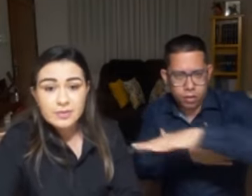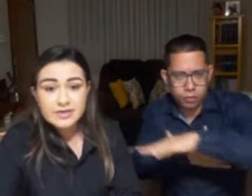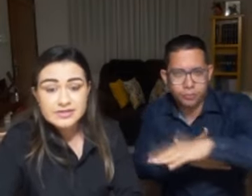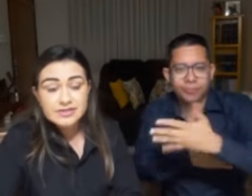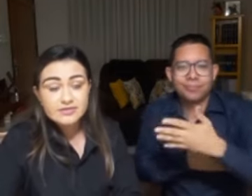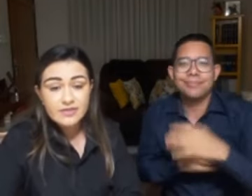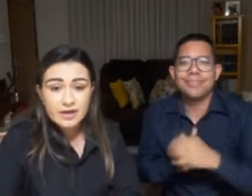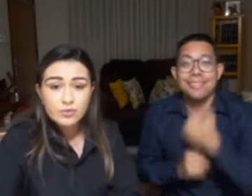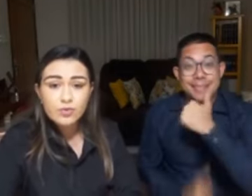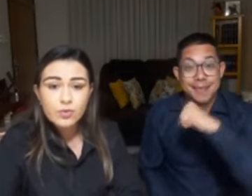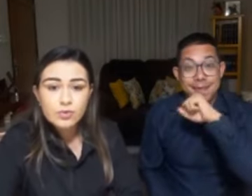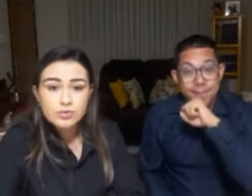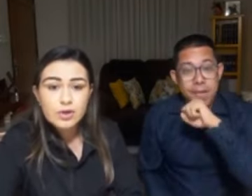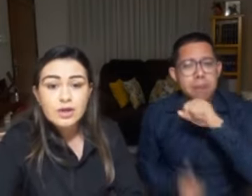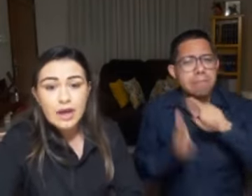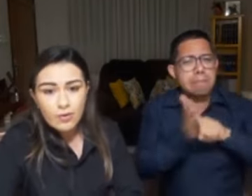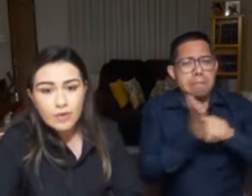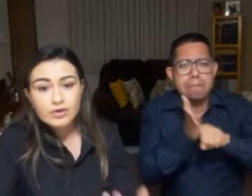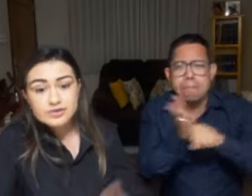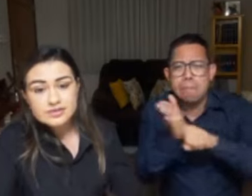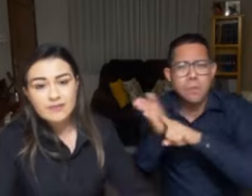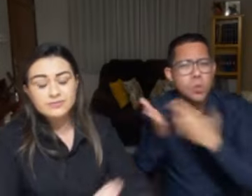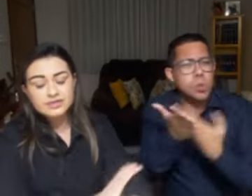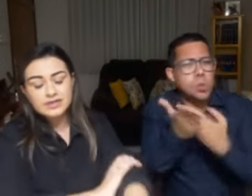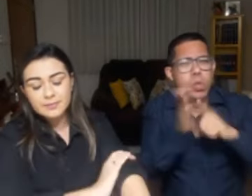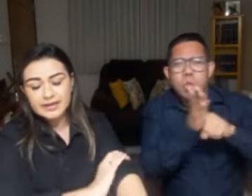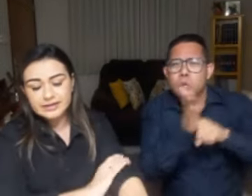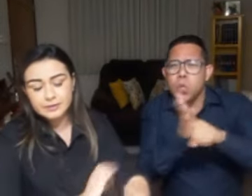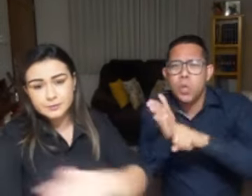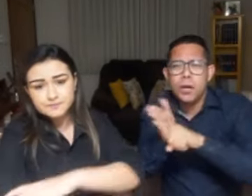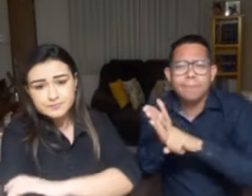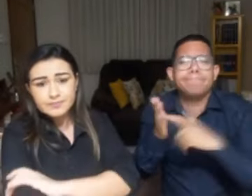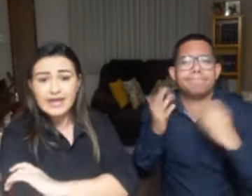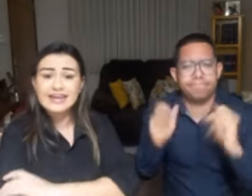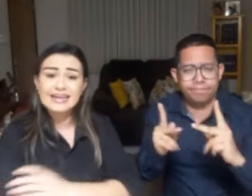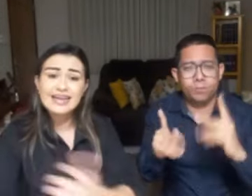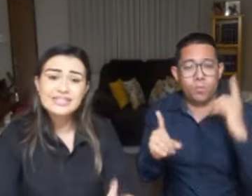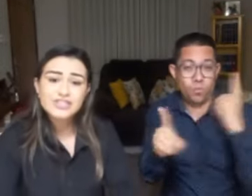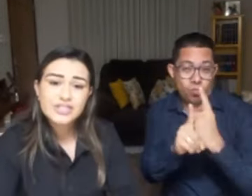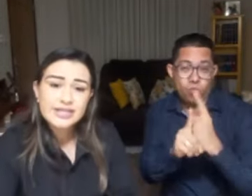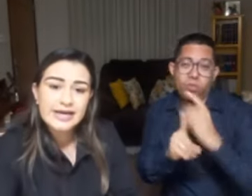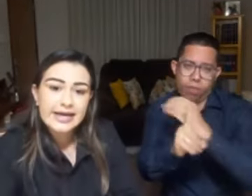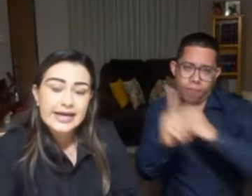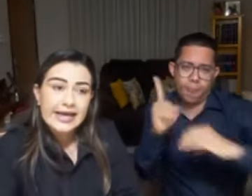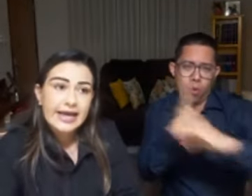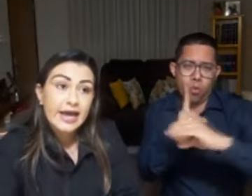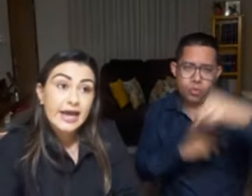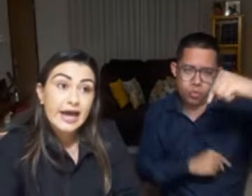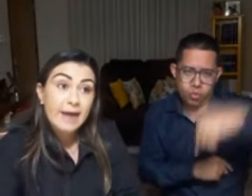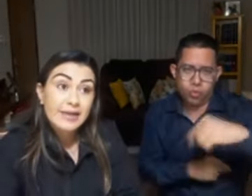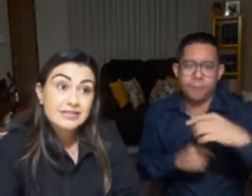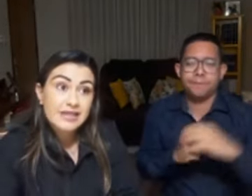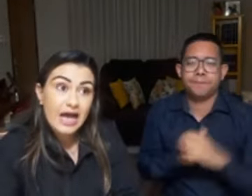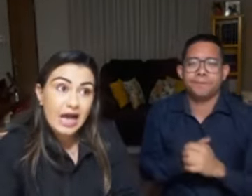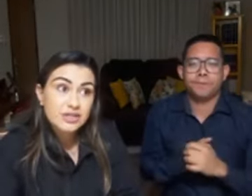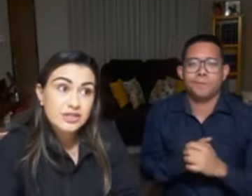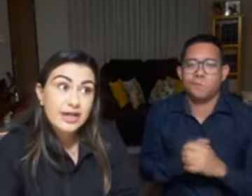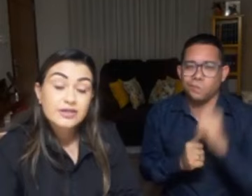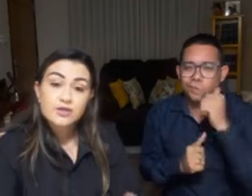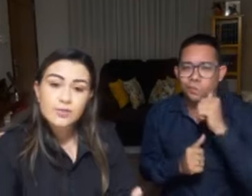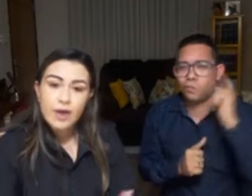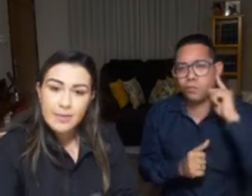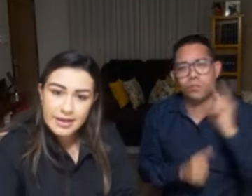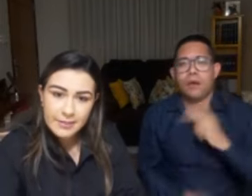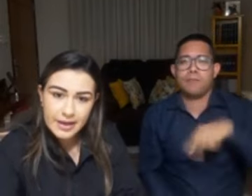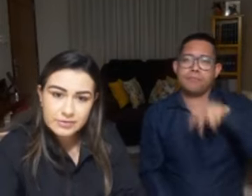fazendo uma pesquisa e veio num culto na qual nós estávamos interpretando. Naquele dia, a mensagem era